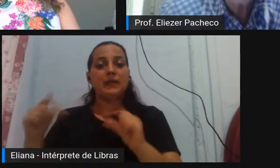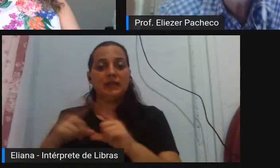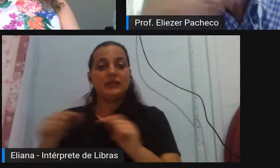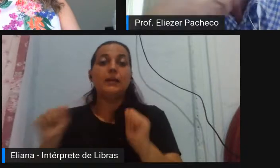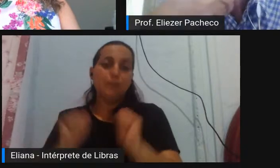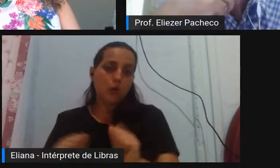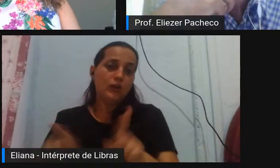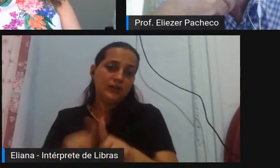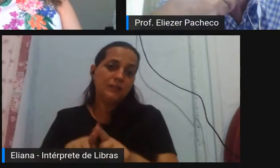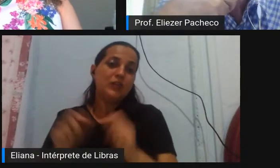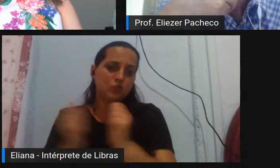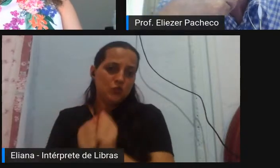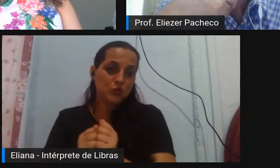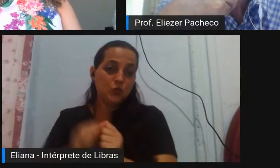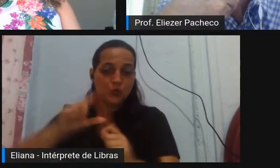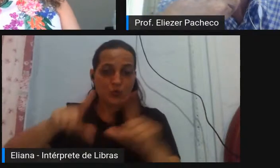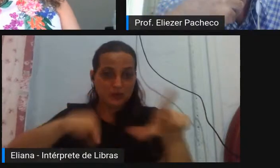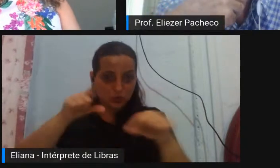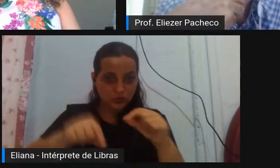tá?